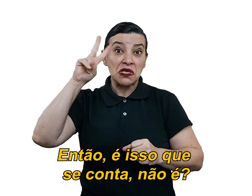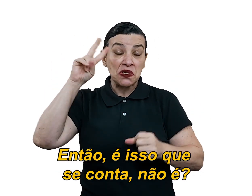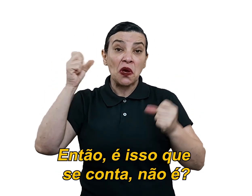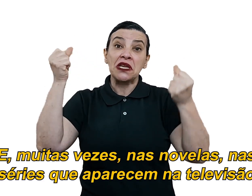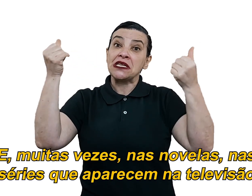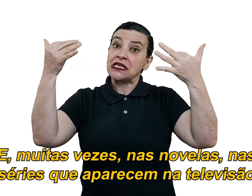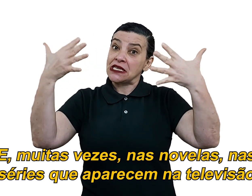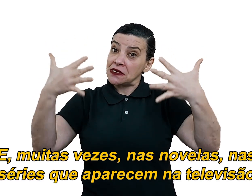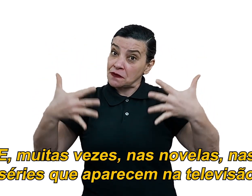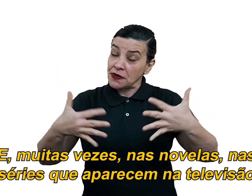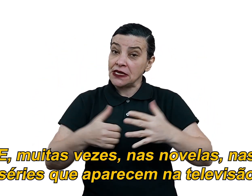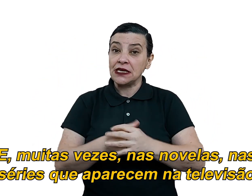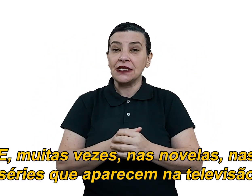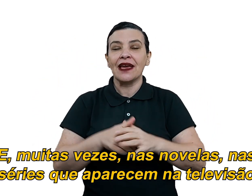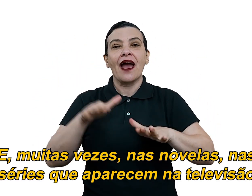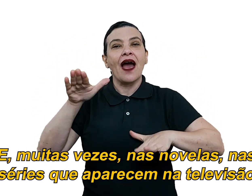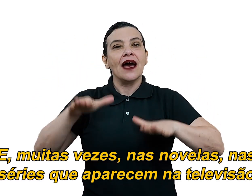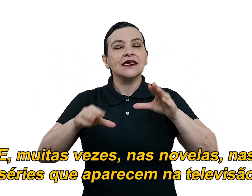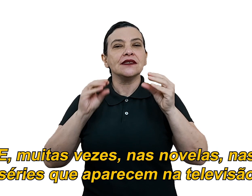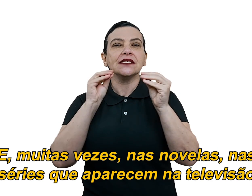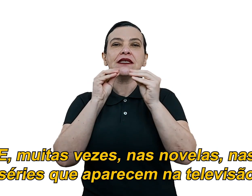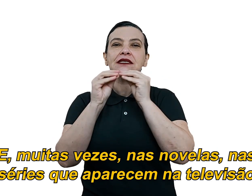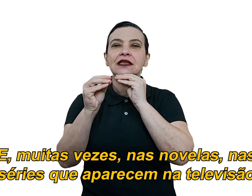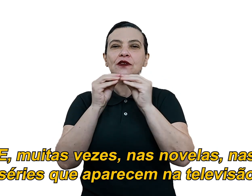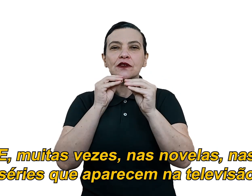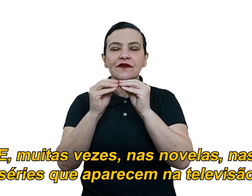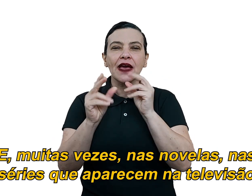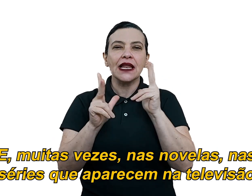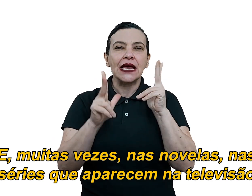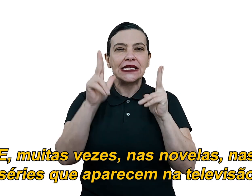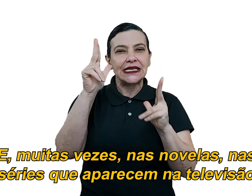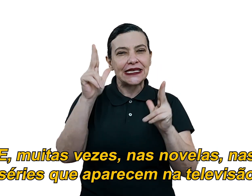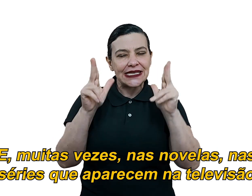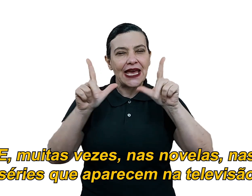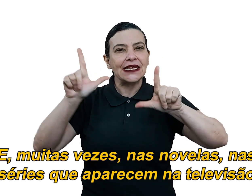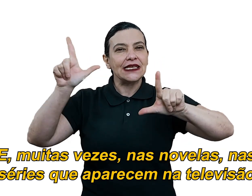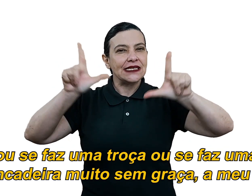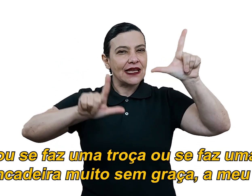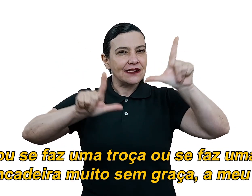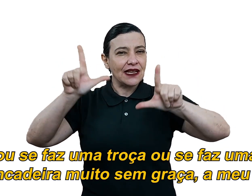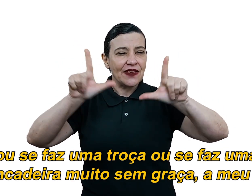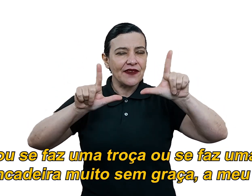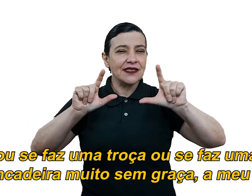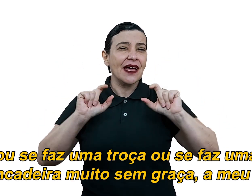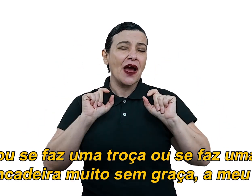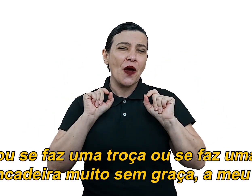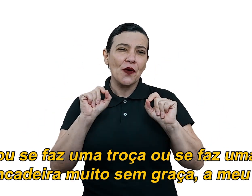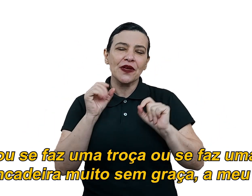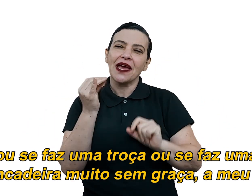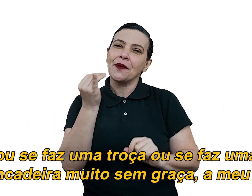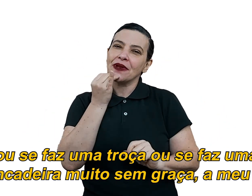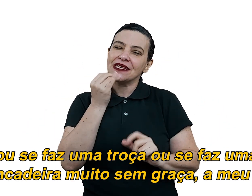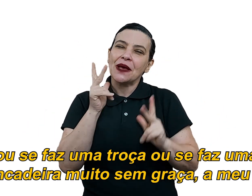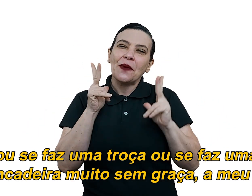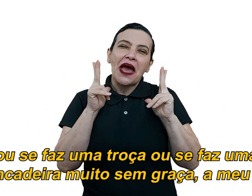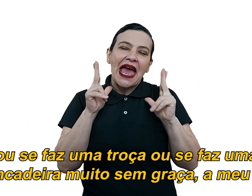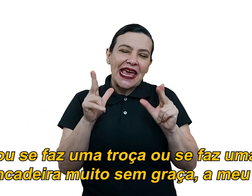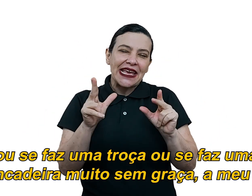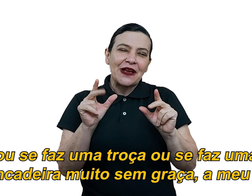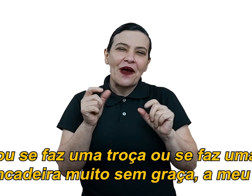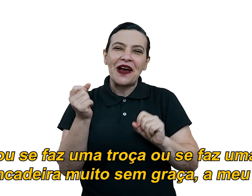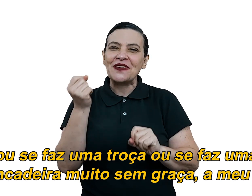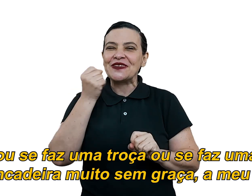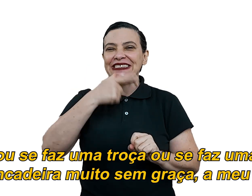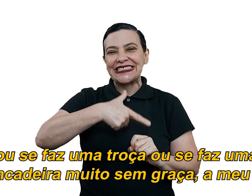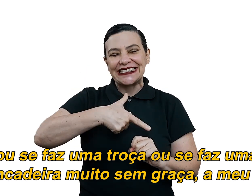conta, não é? E muitas vezes nas novelas, nas séries que aparecem na televisão, ou se faz uma troça, não é?